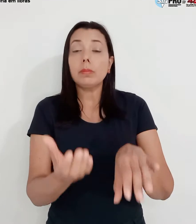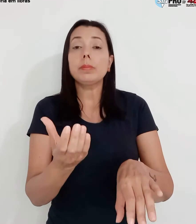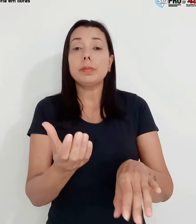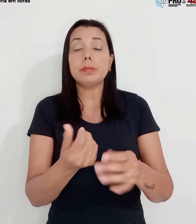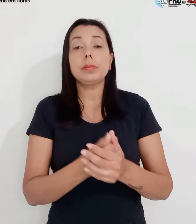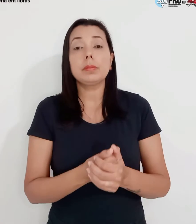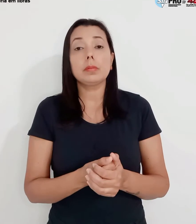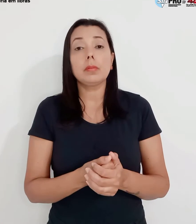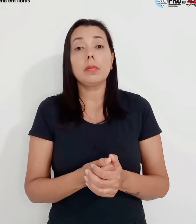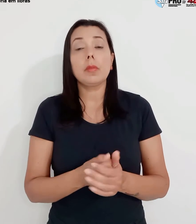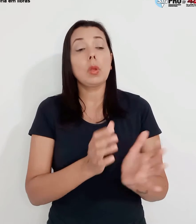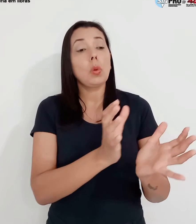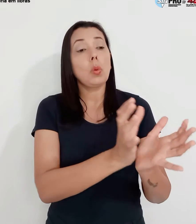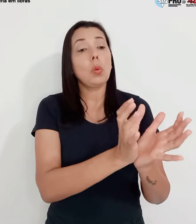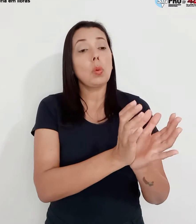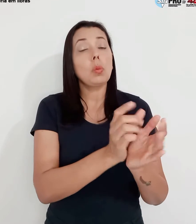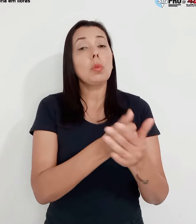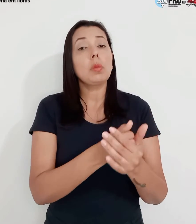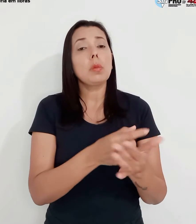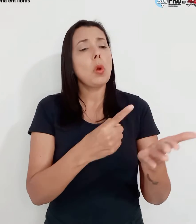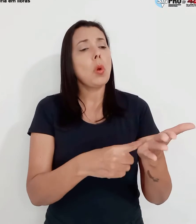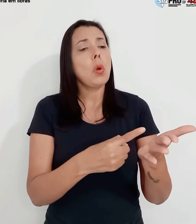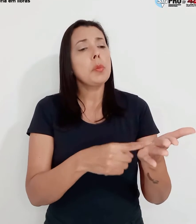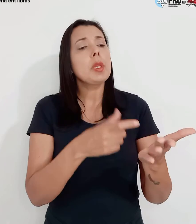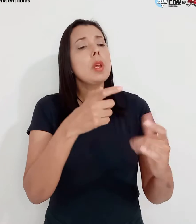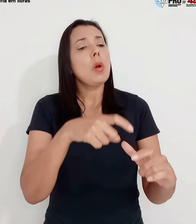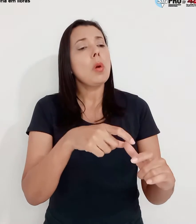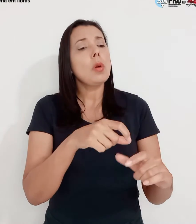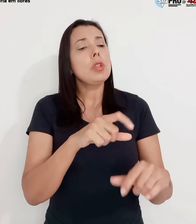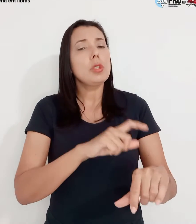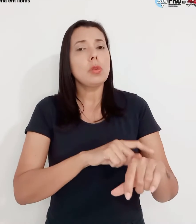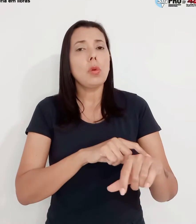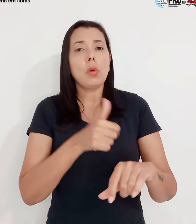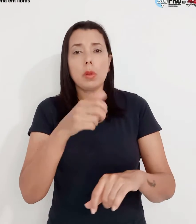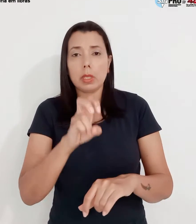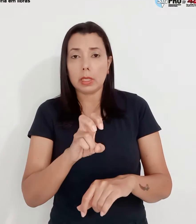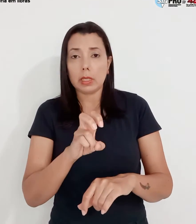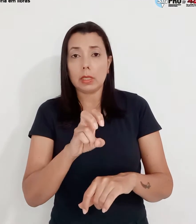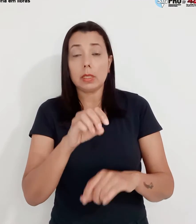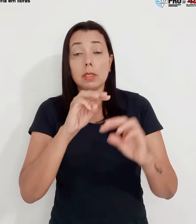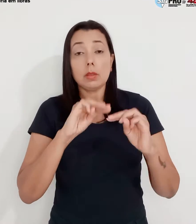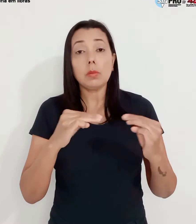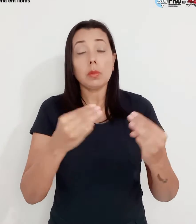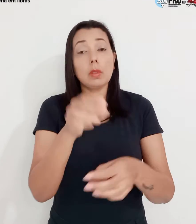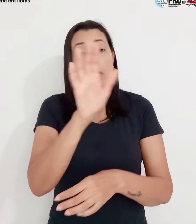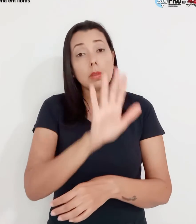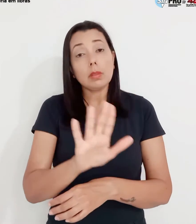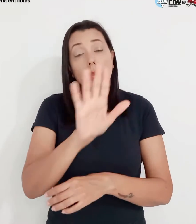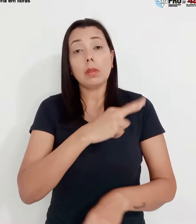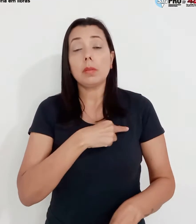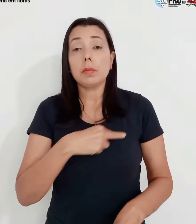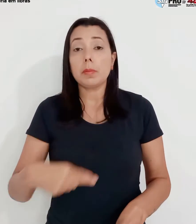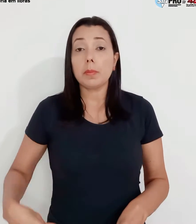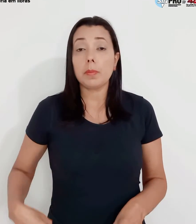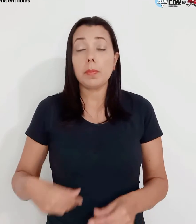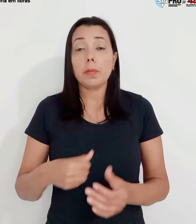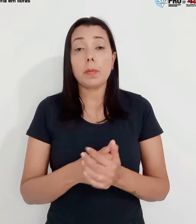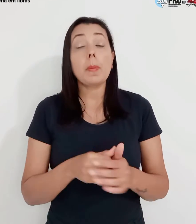A concentração está prevista para 15 horas no Museu Nacional da República. Além do